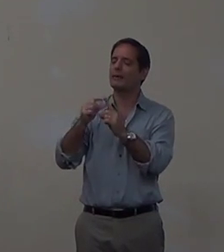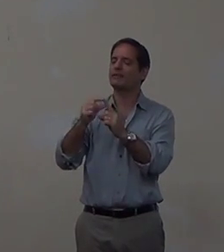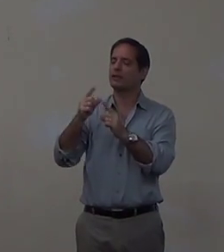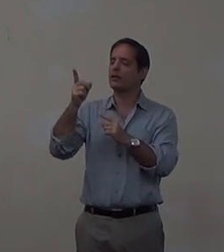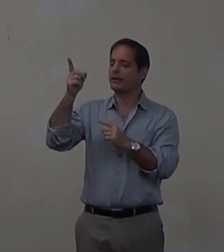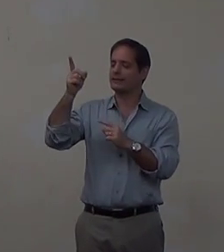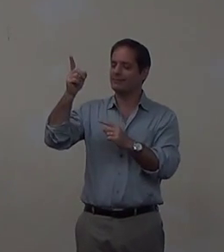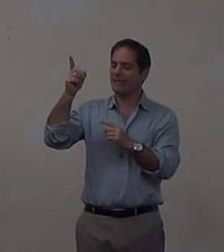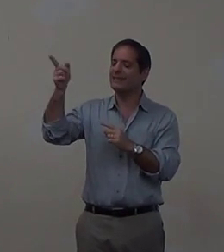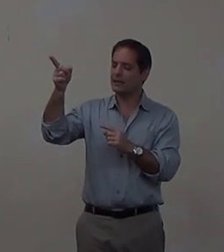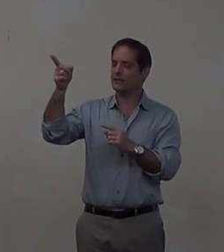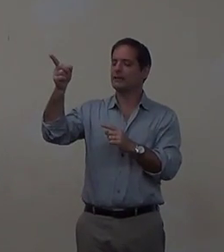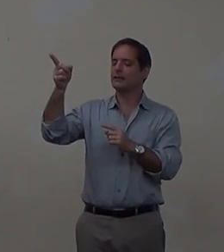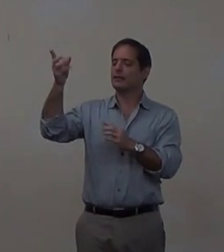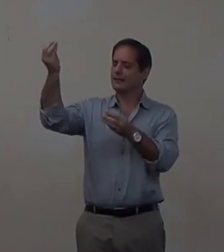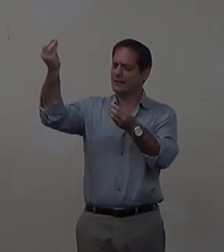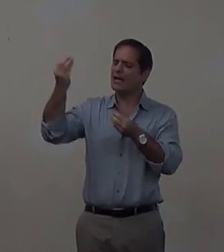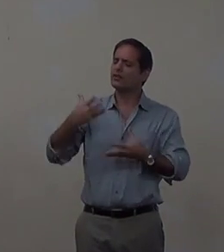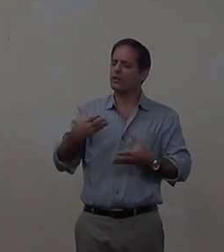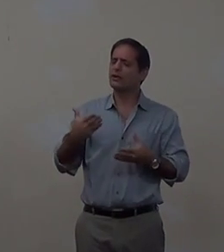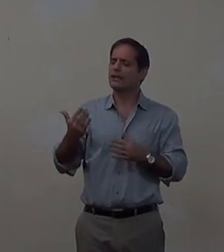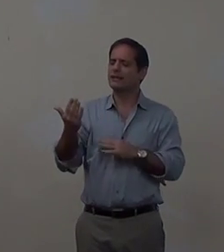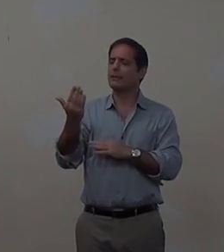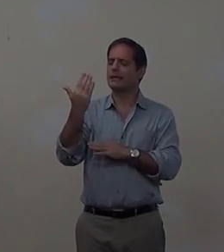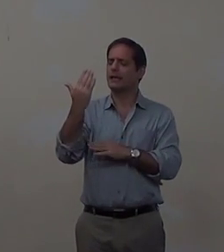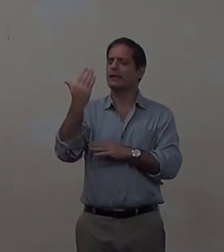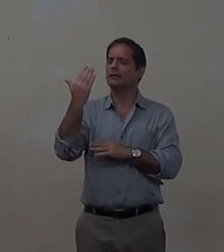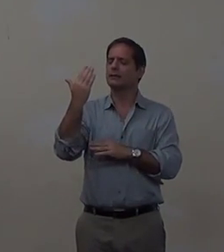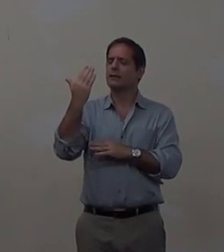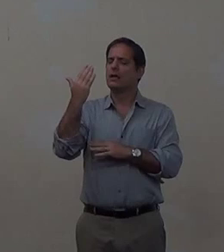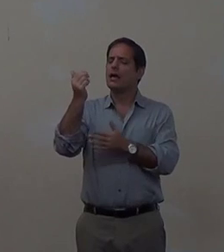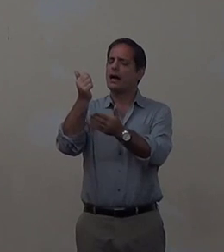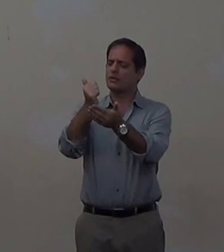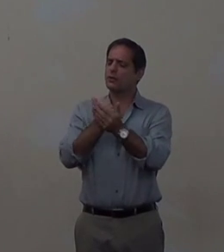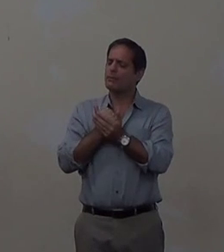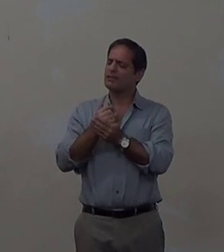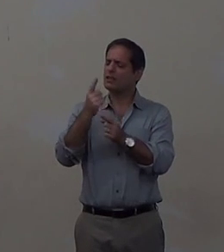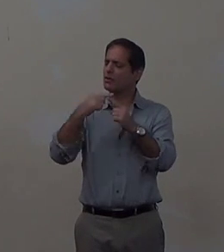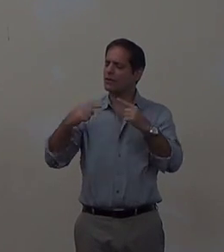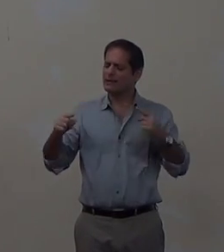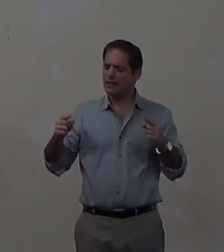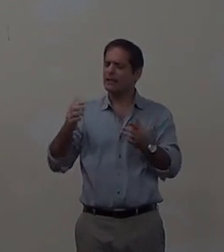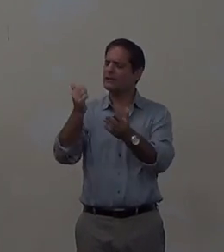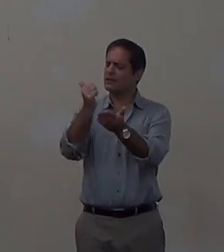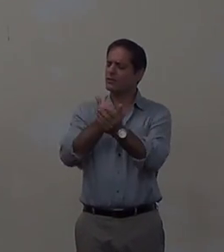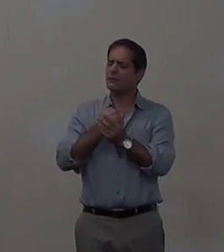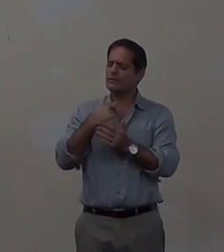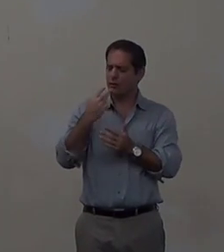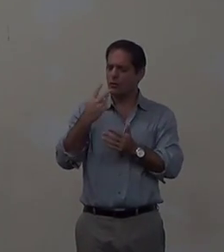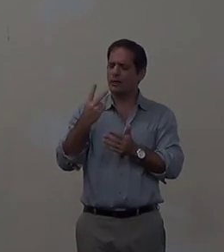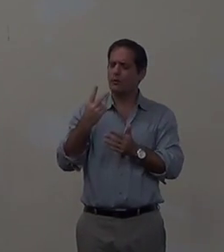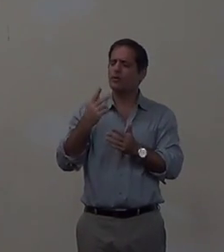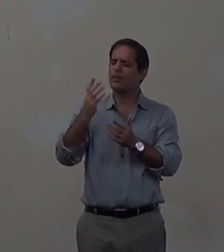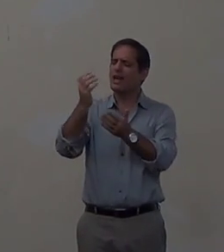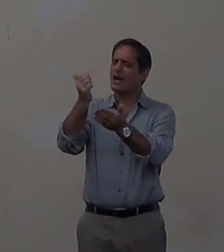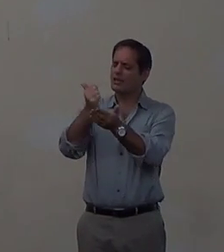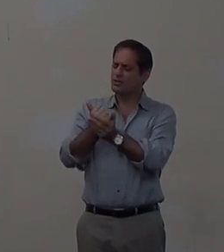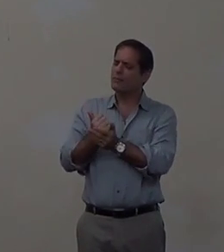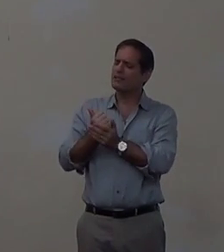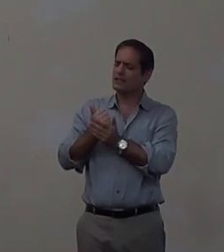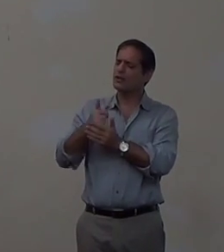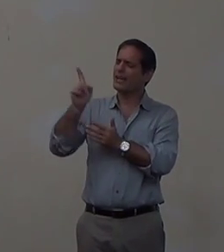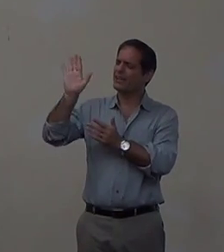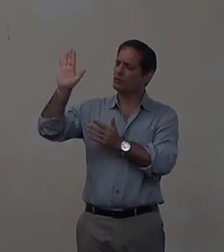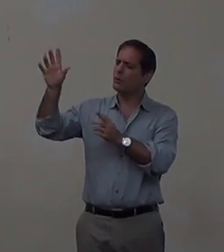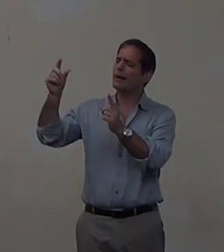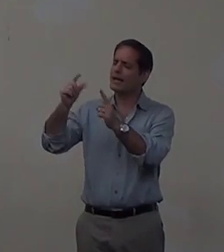nueva palabra, Señor, de ti. Danos, Señor, en esta mañana. Ayúdame, Señor, con las señas, ayúdame, Señor, con la voz.